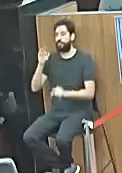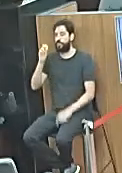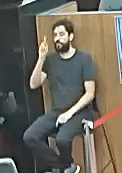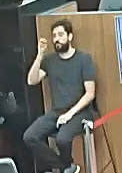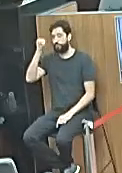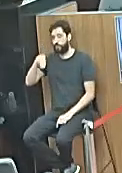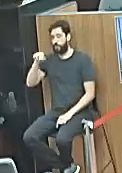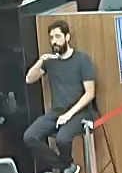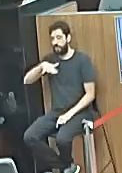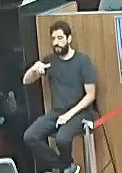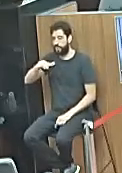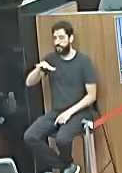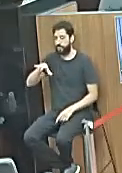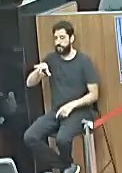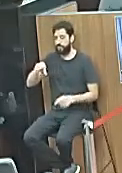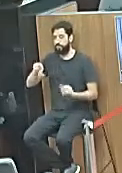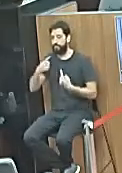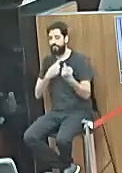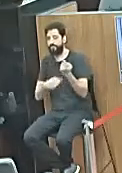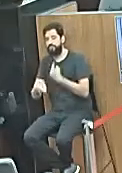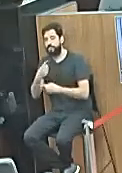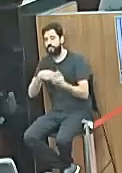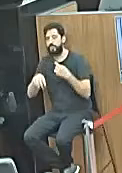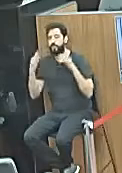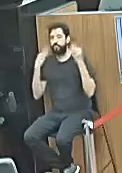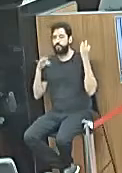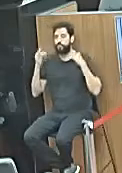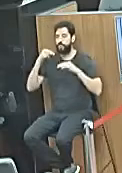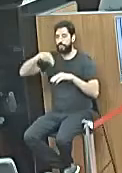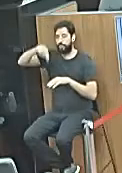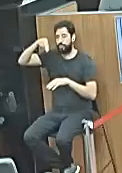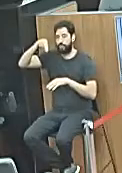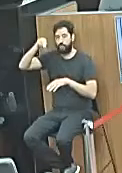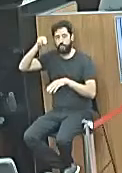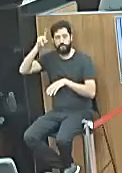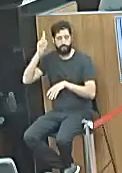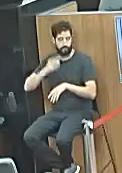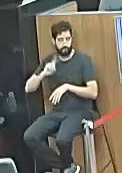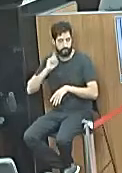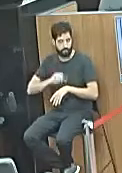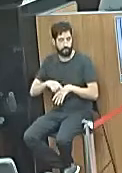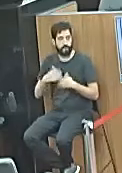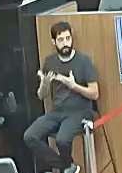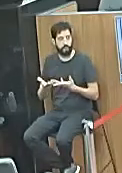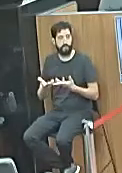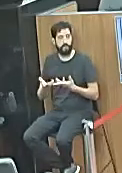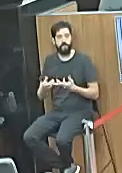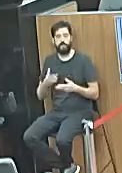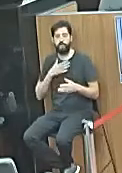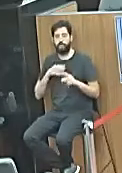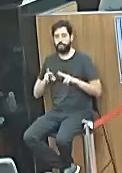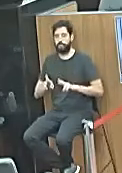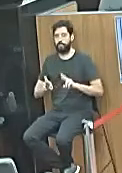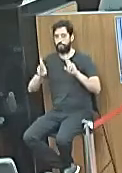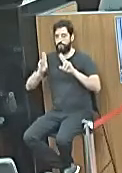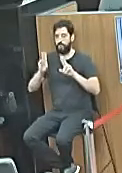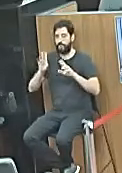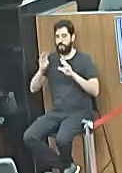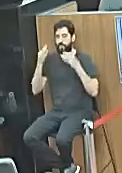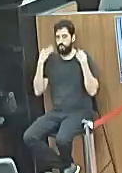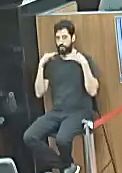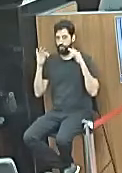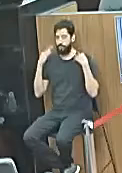regional do circuito turístico do norte de minas e falando pelo turismo é